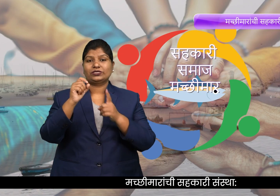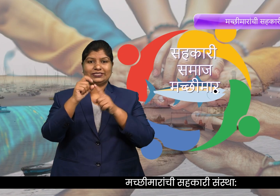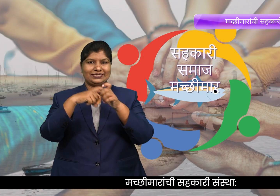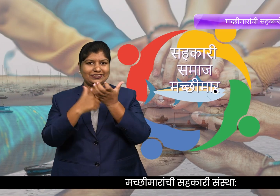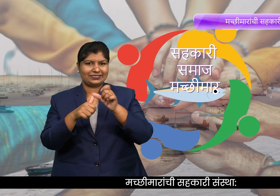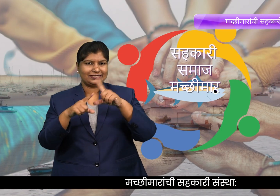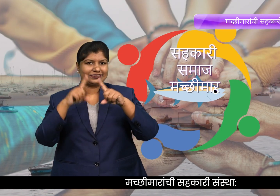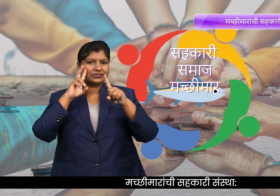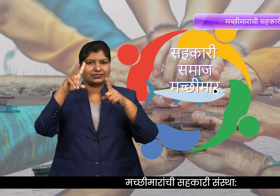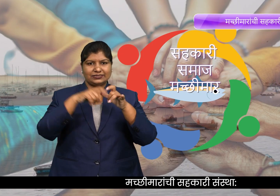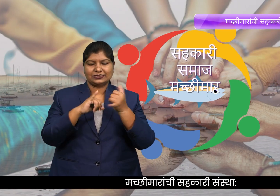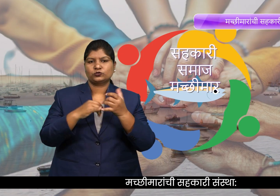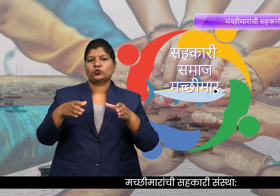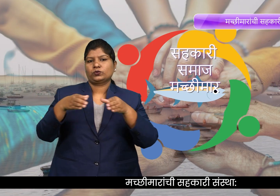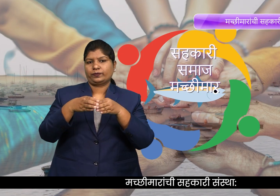मच्छीमारांची सहकारी संस्था.